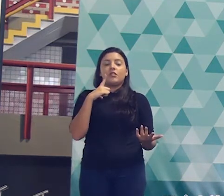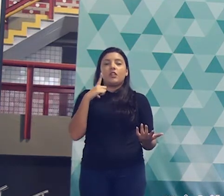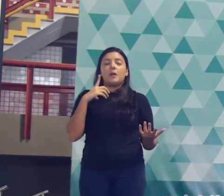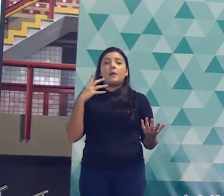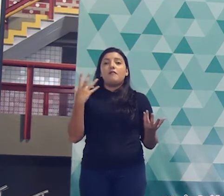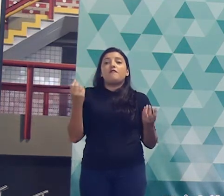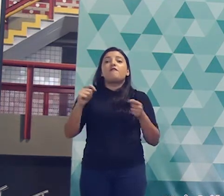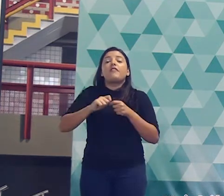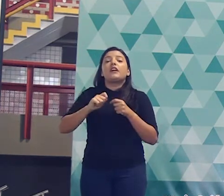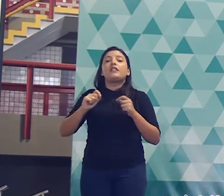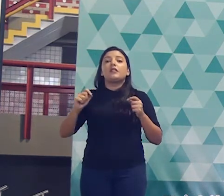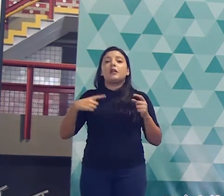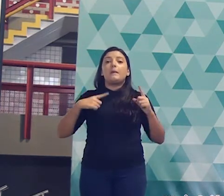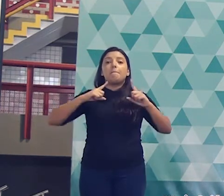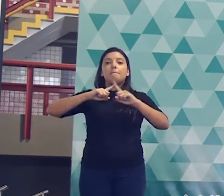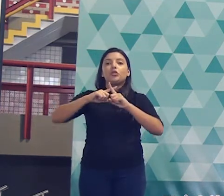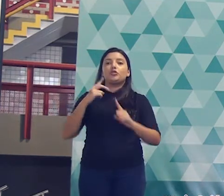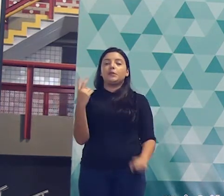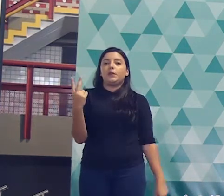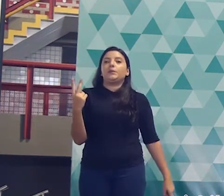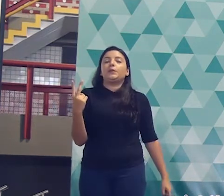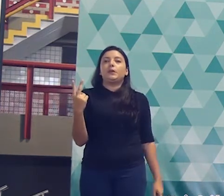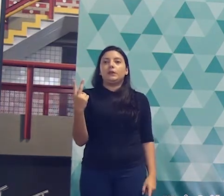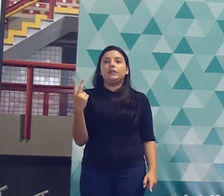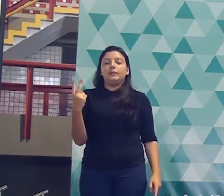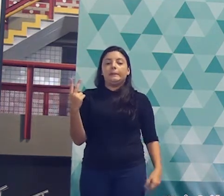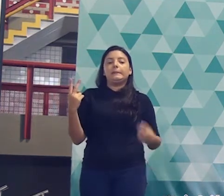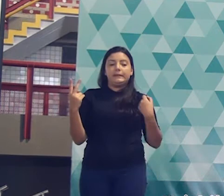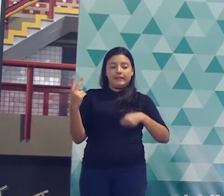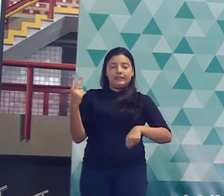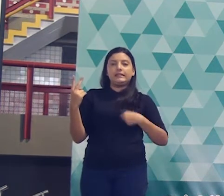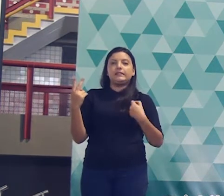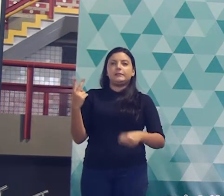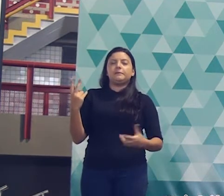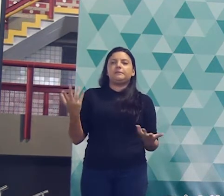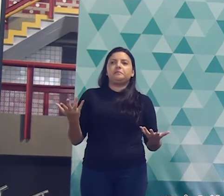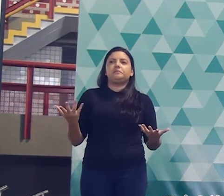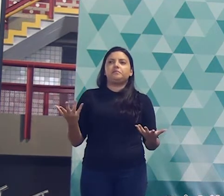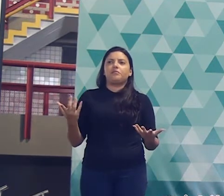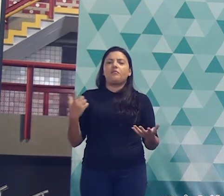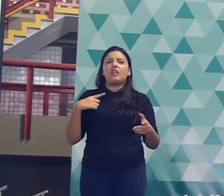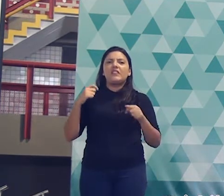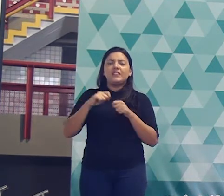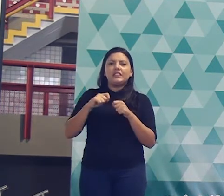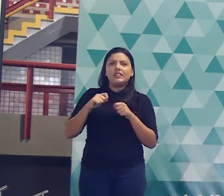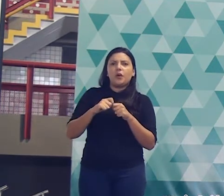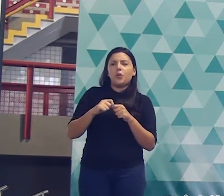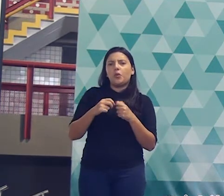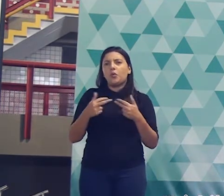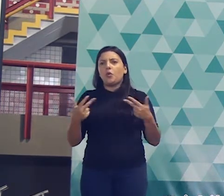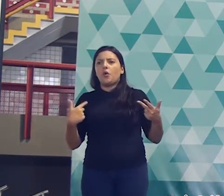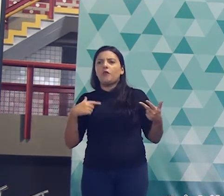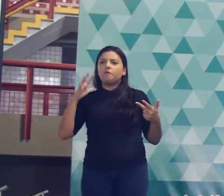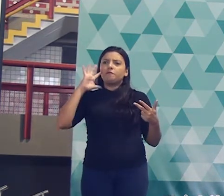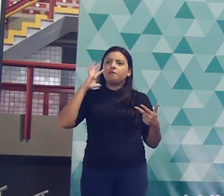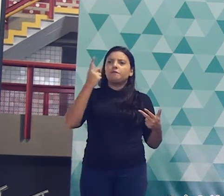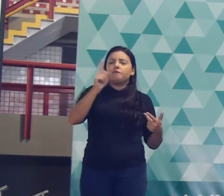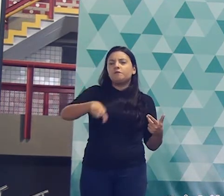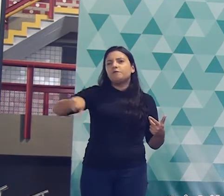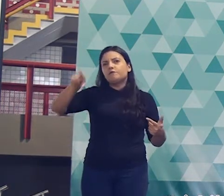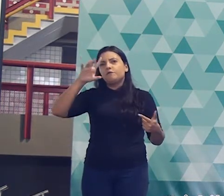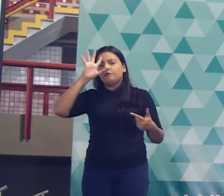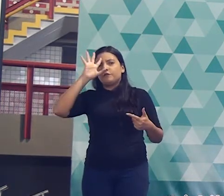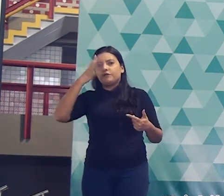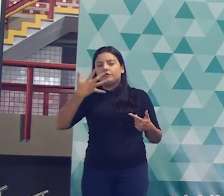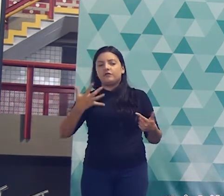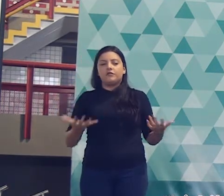reação? Multiplicar por 2. Eu já multiplico por 2. Ah, Levi, eu vou fazer mais alguma coisa? Não sei, você que sabe. A